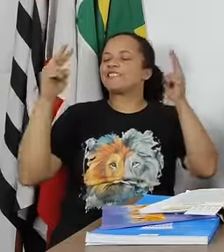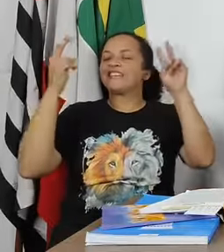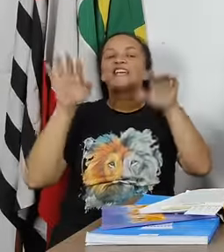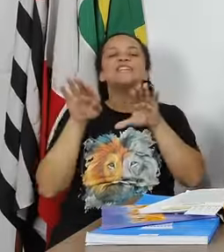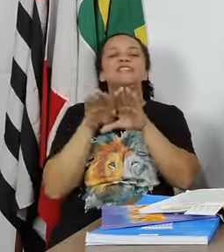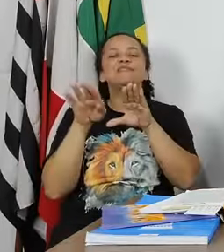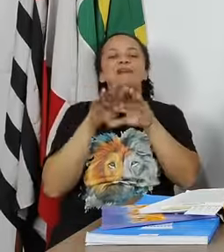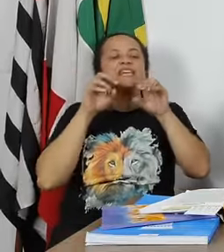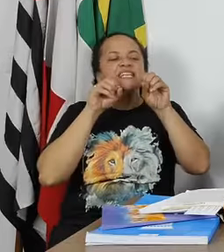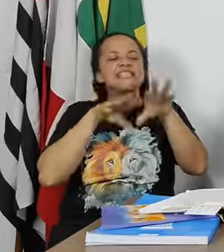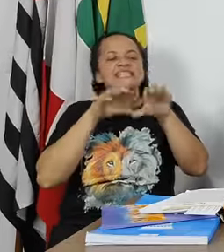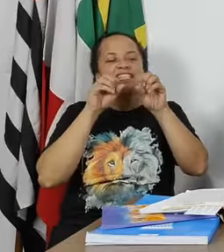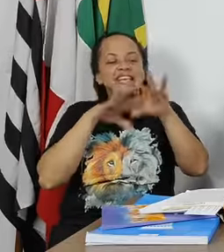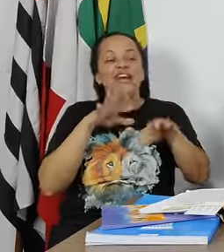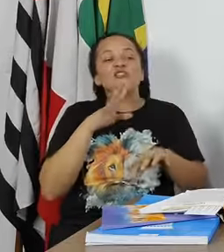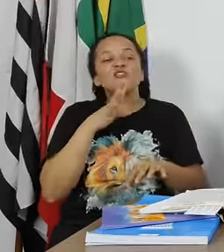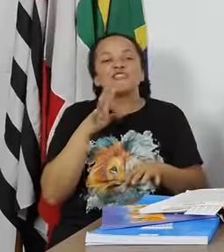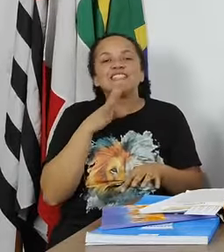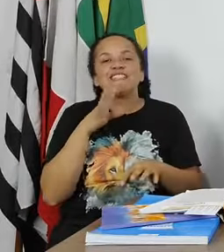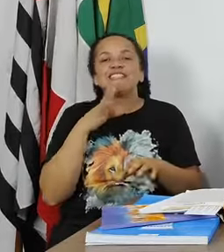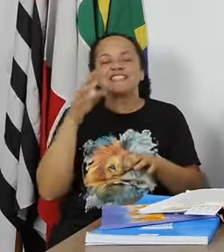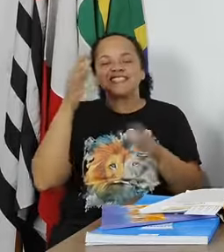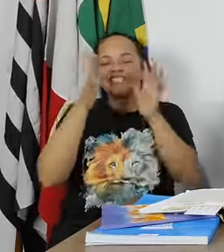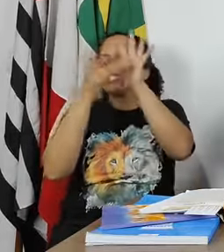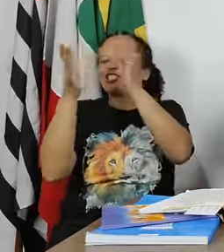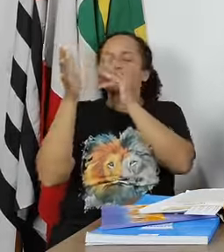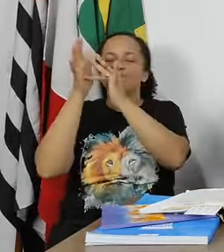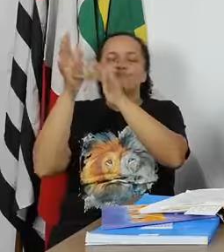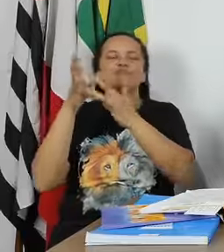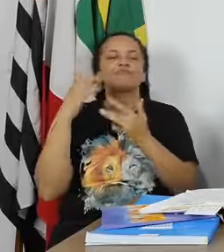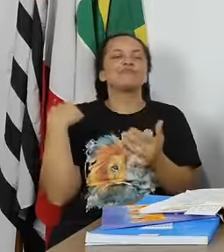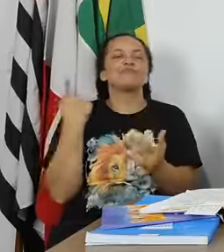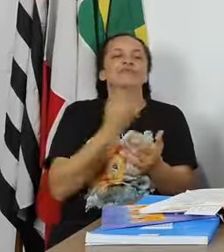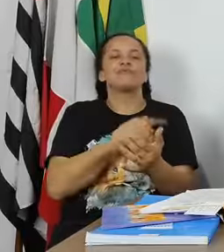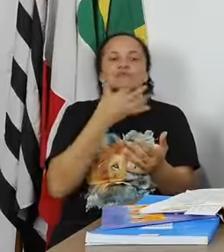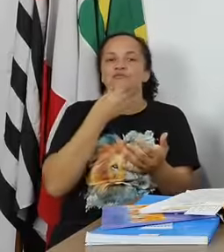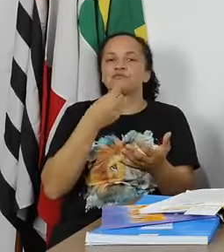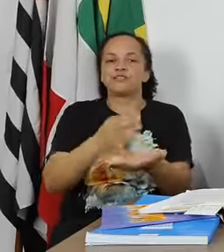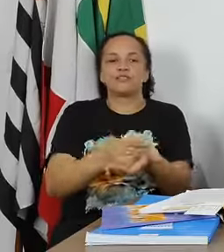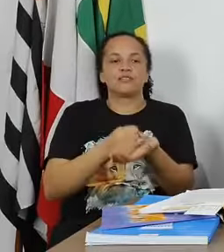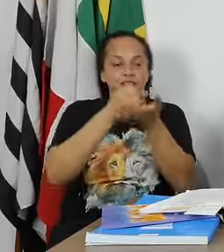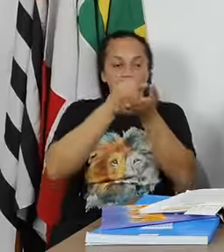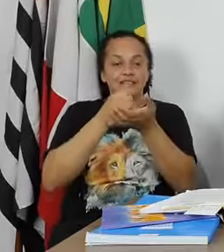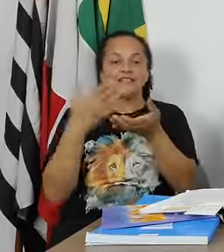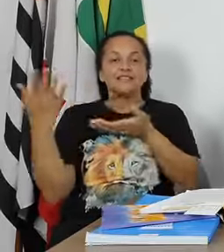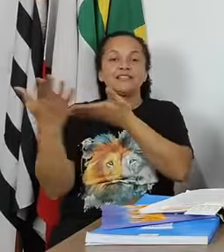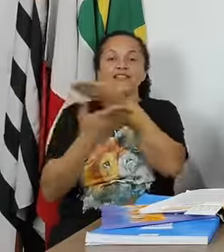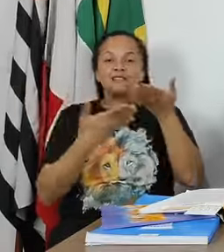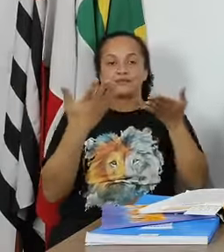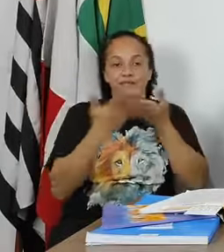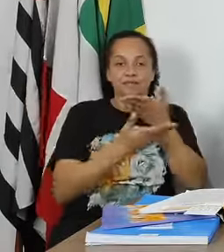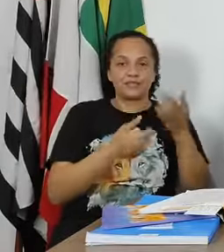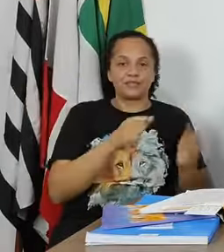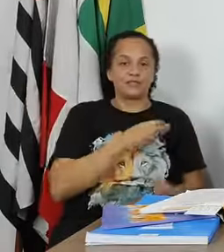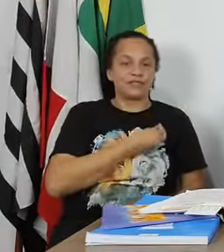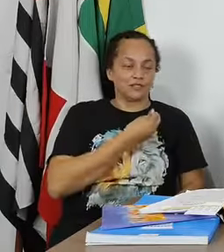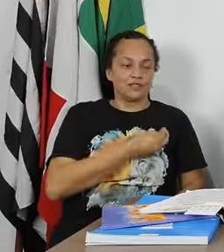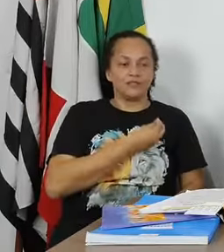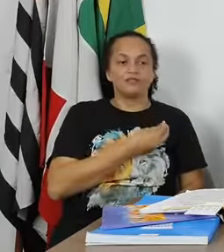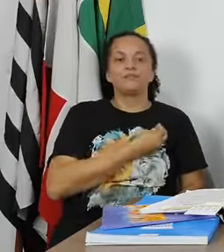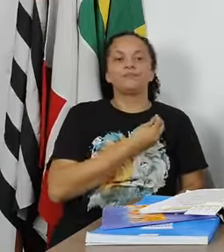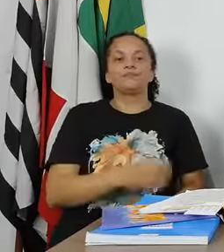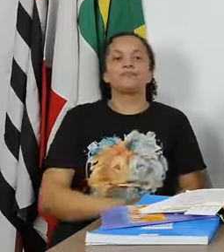Senhor, o Salvador, e mudar de vida. Porque não existem pessoas que não querem mudança para melhor. É isso que nós temos